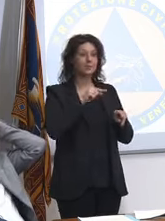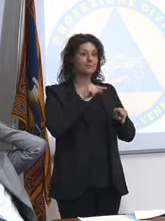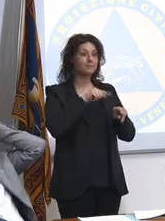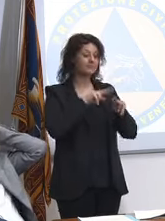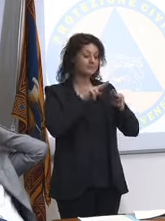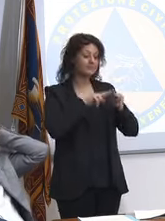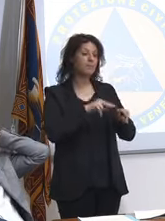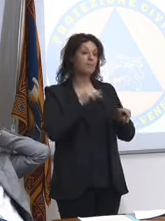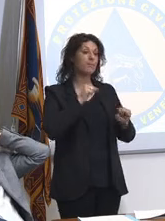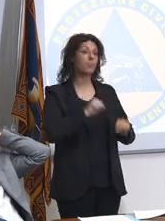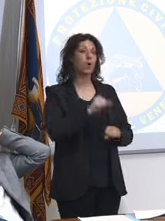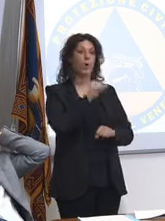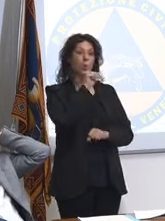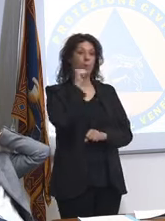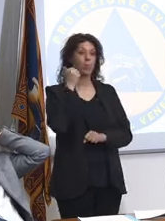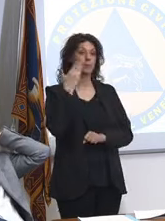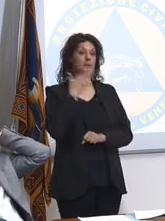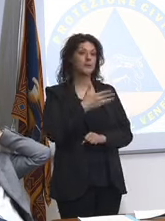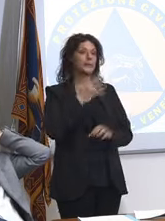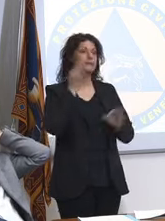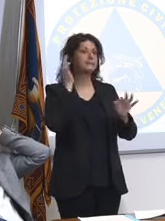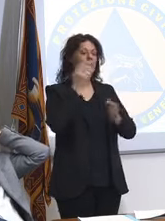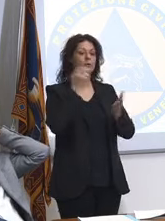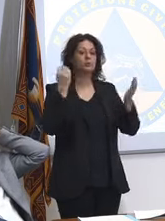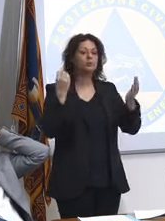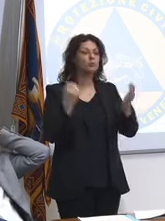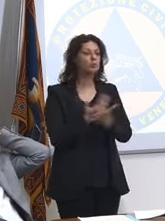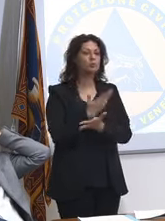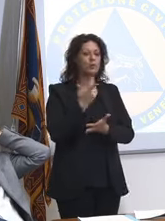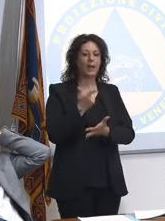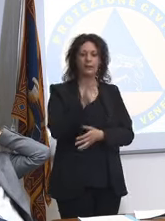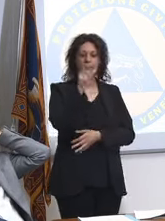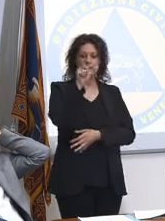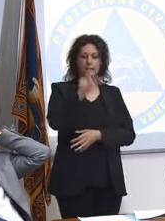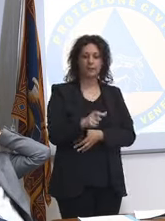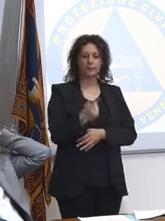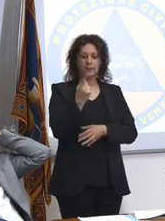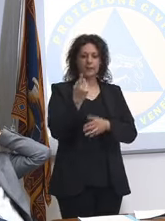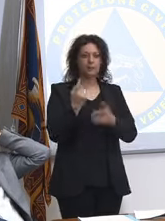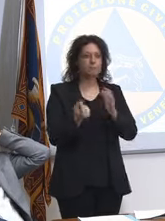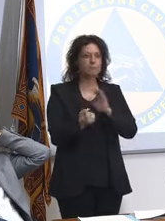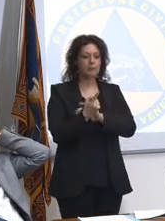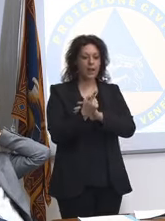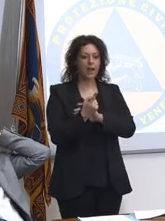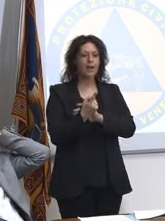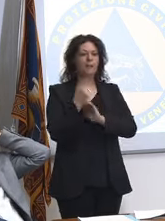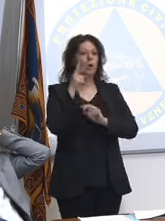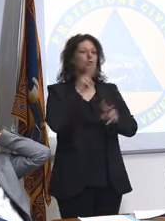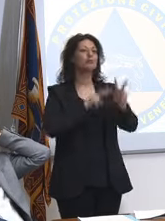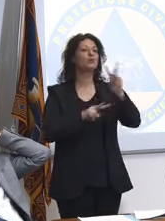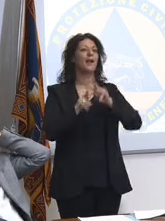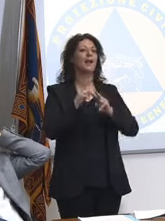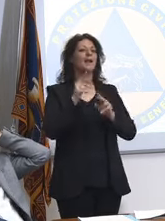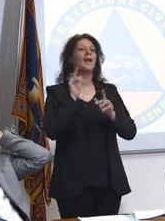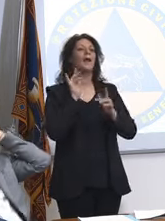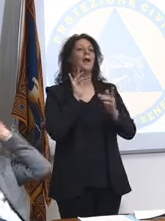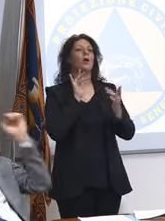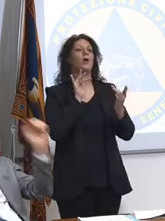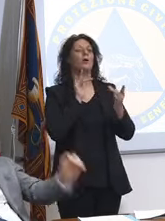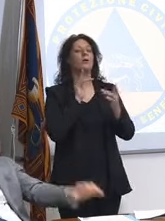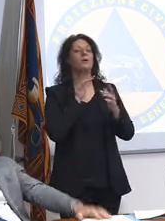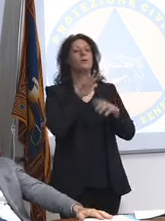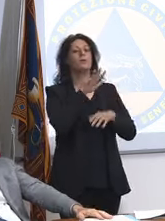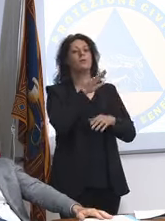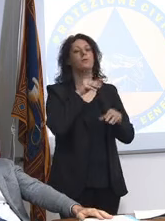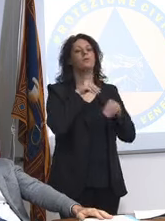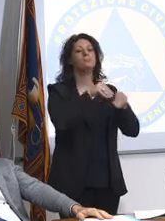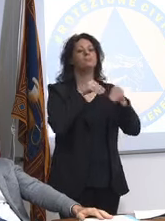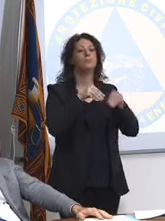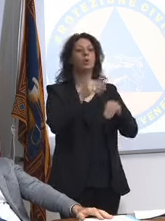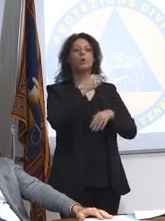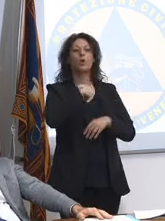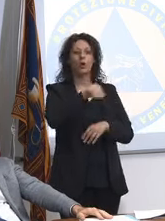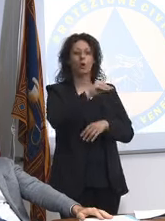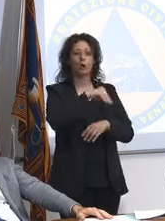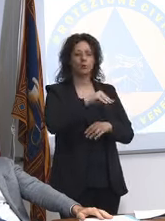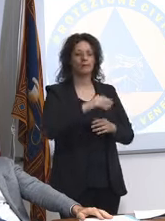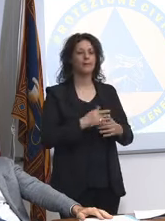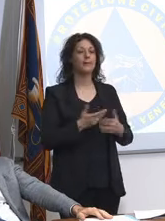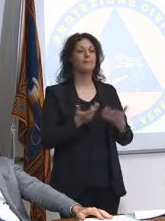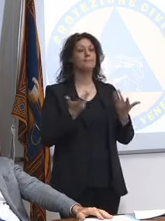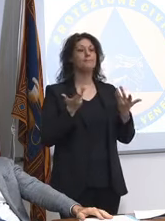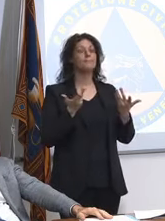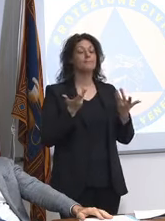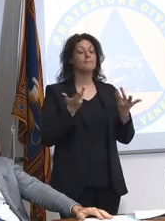caso in cui ci dovesse essere la necessità di un rintraccio delle persone che hanno frequentato quell'ambiente. Ma non è una misura che ci siamo, insomma,